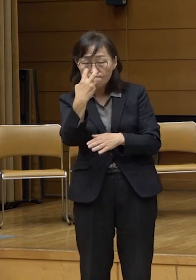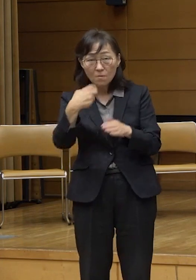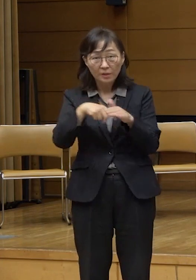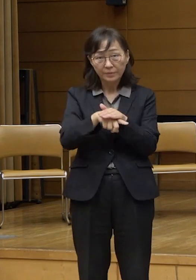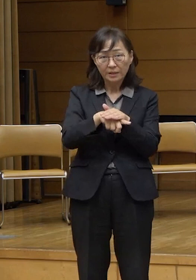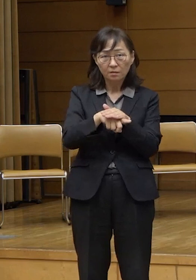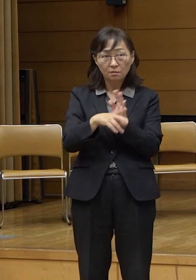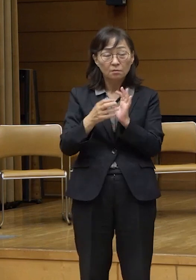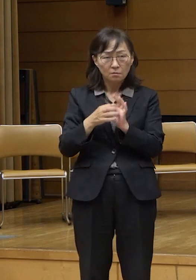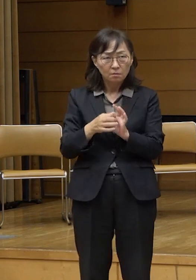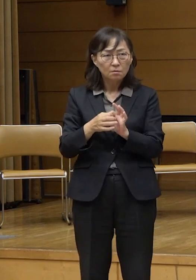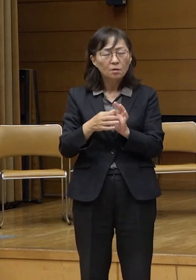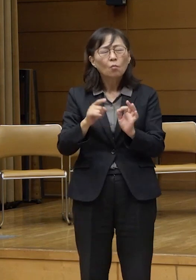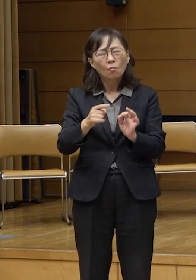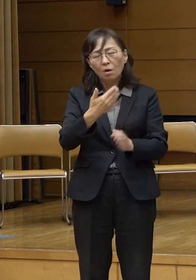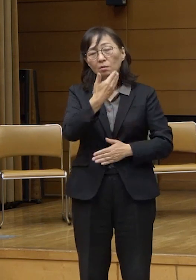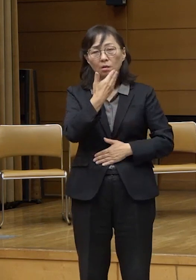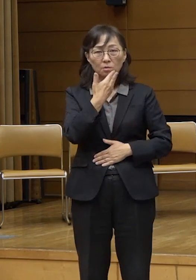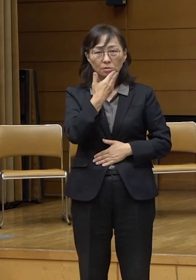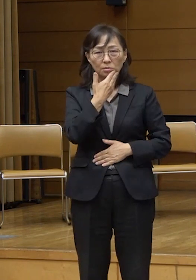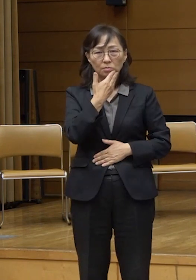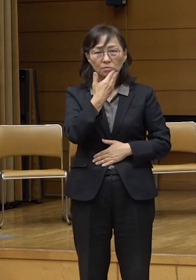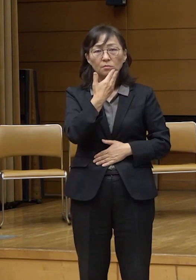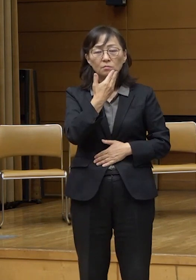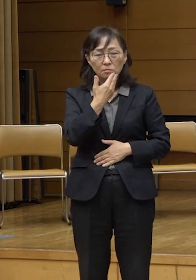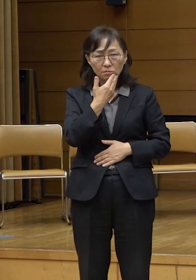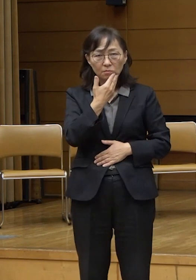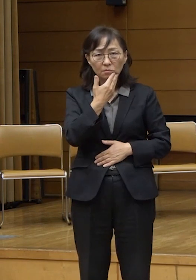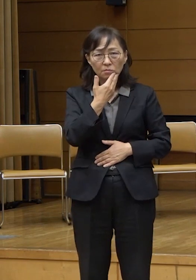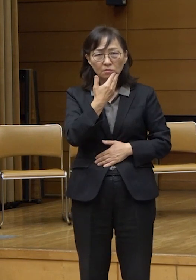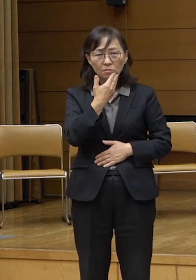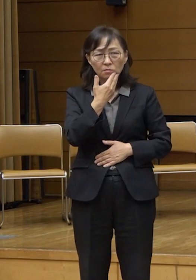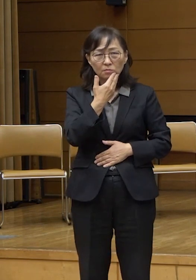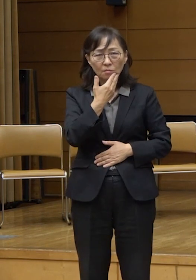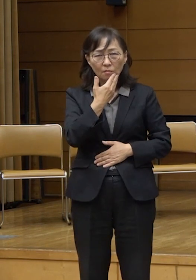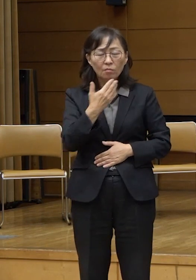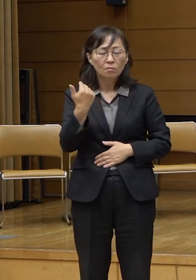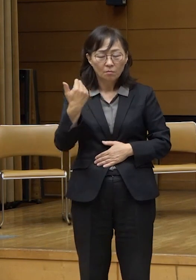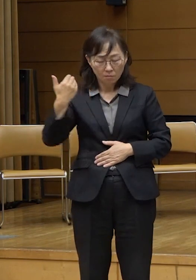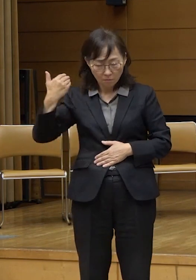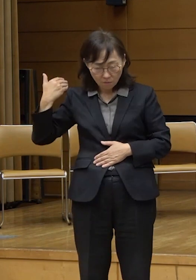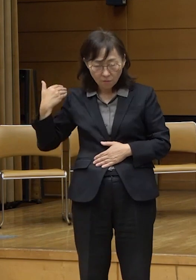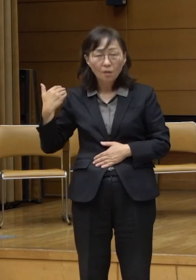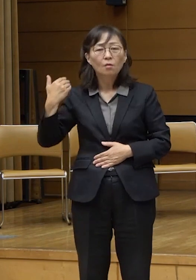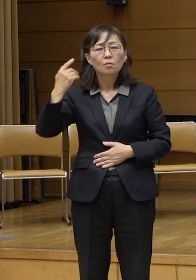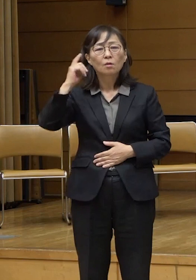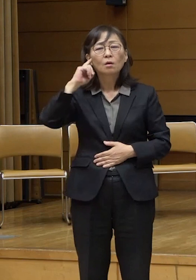が一番必要なところなので、そういう点では、従来の